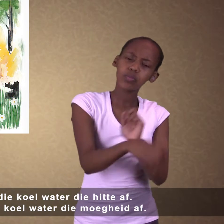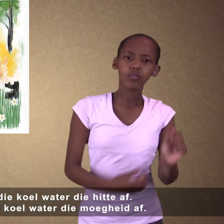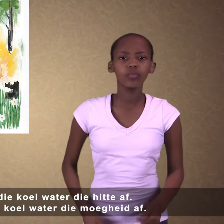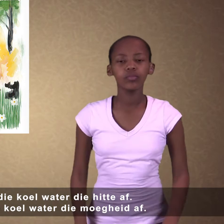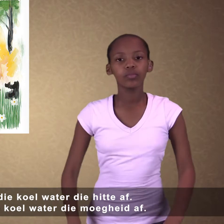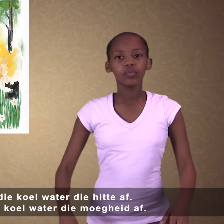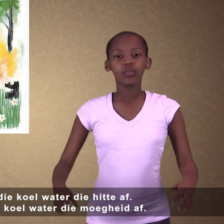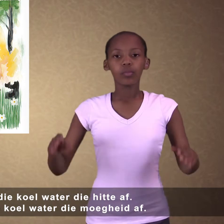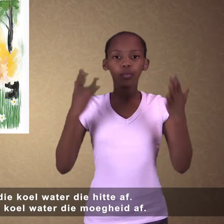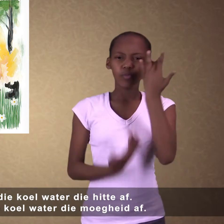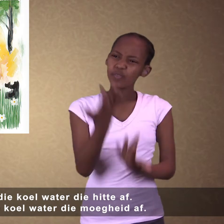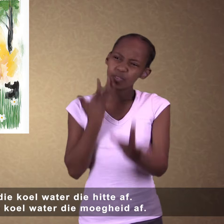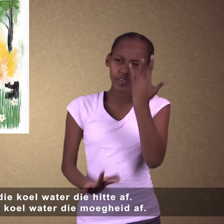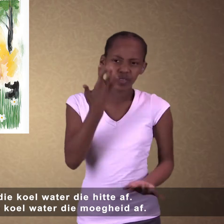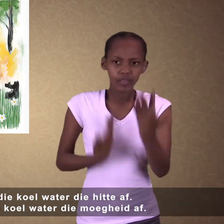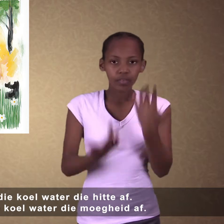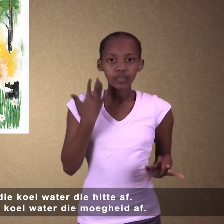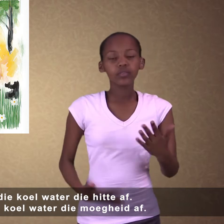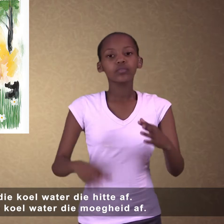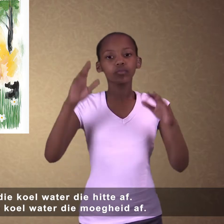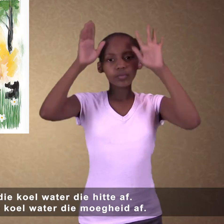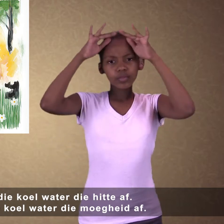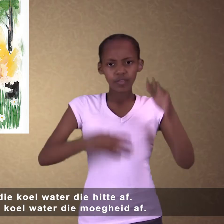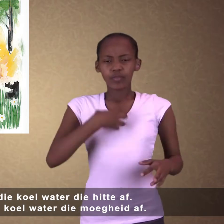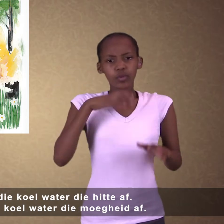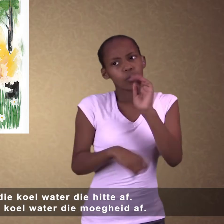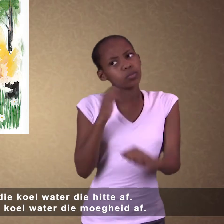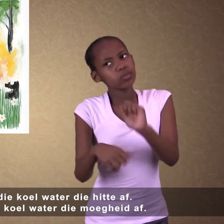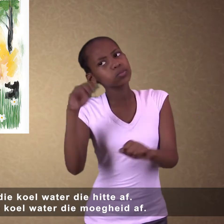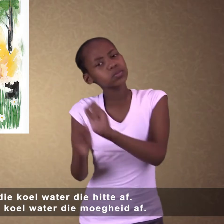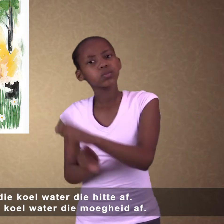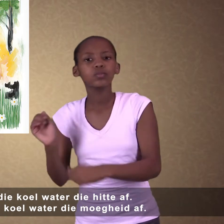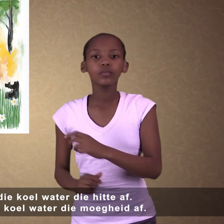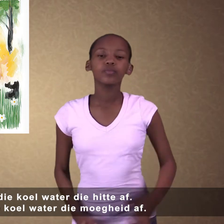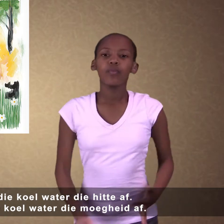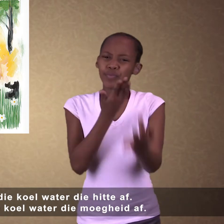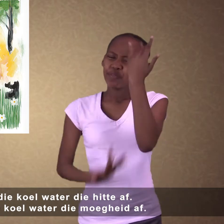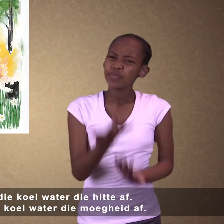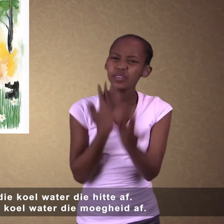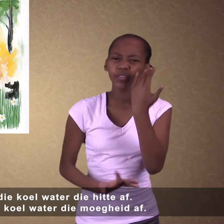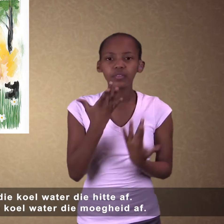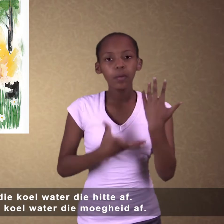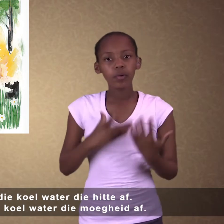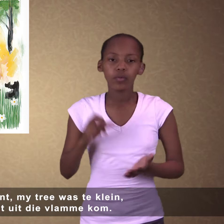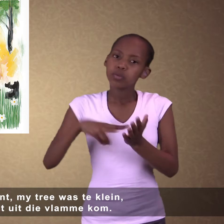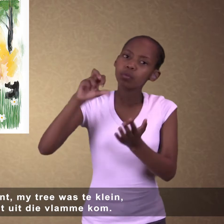die hitte af. Spat, spat, spat, die koel water die moegheid af.